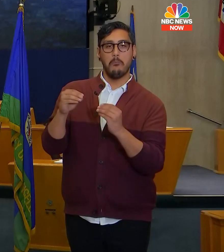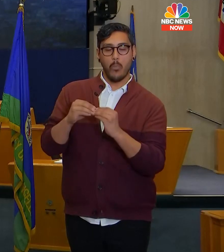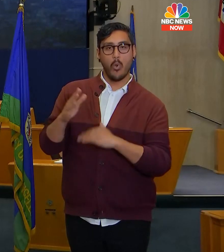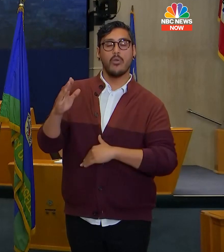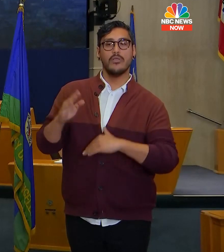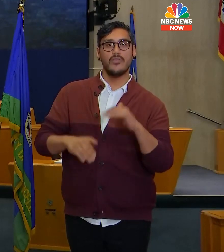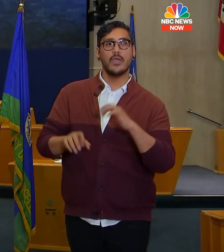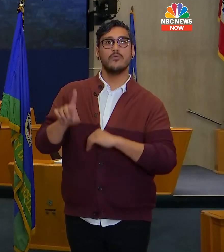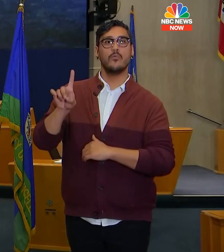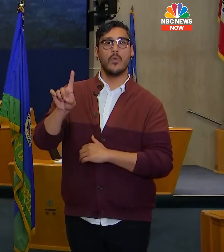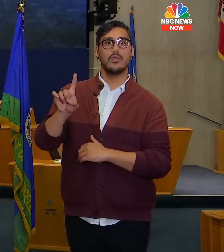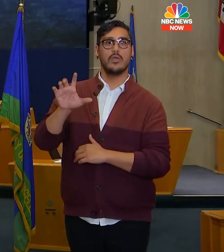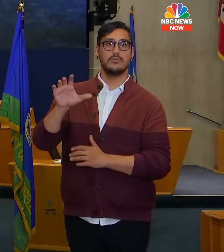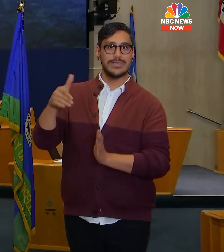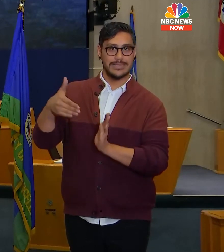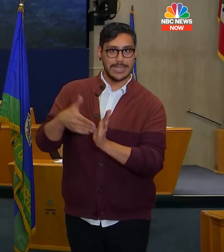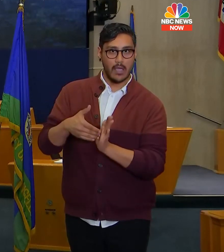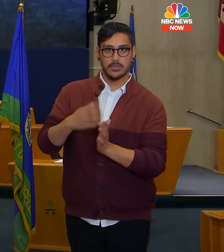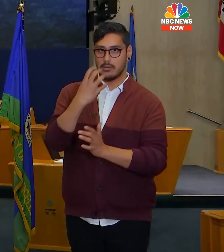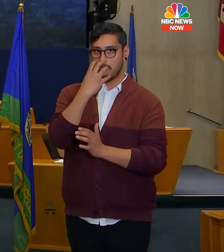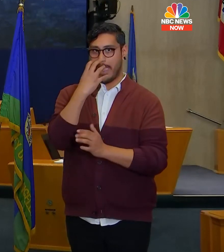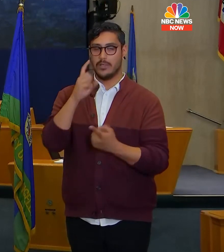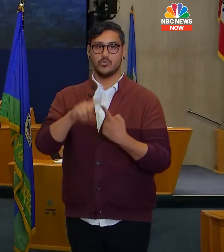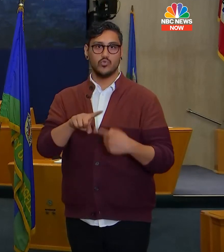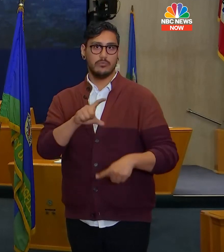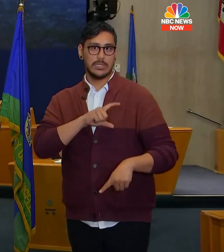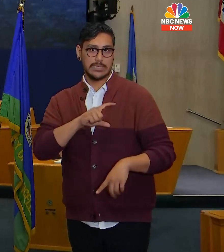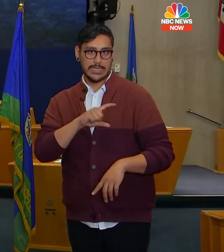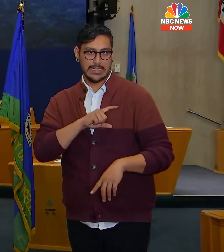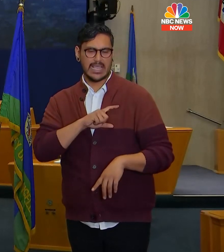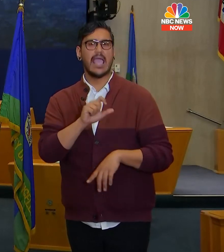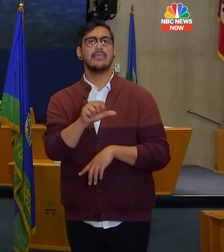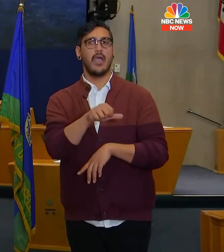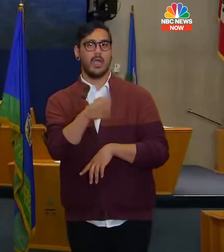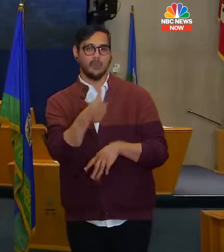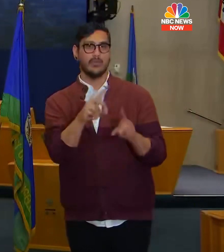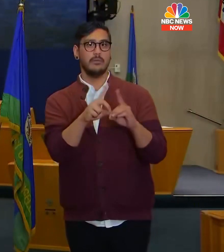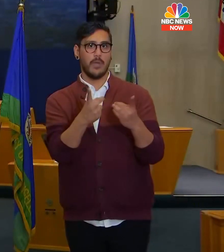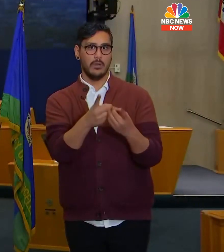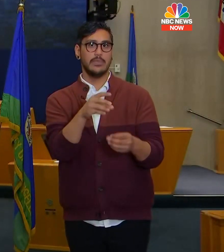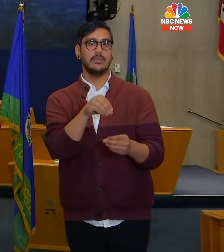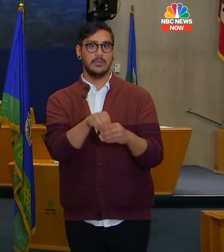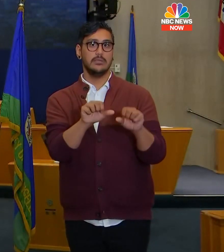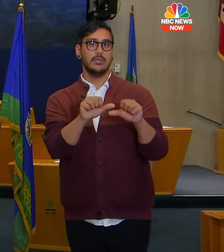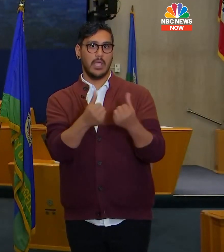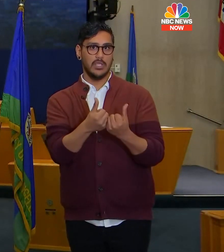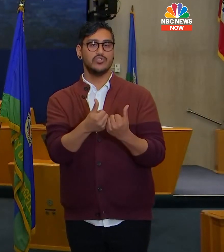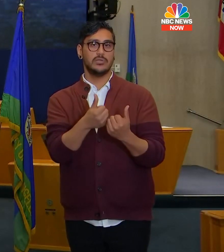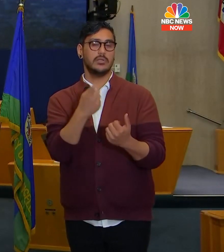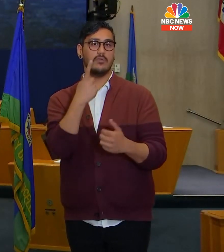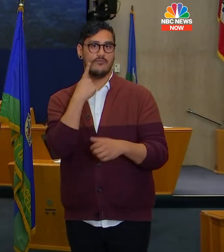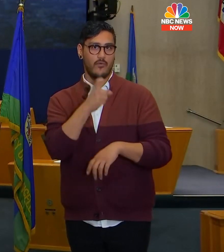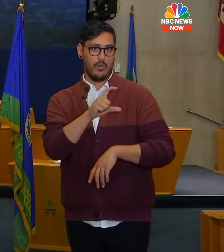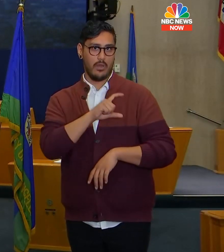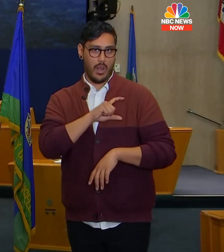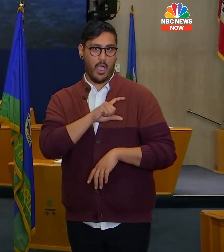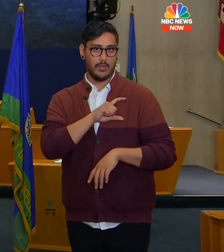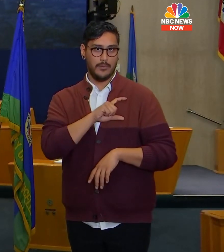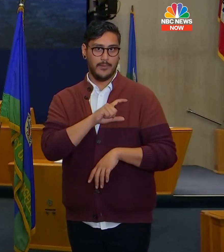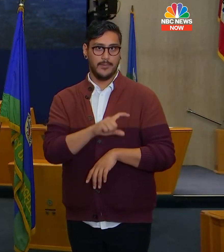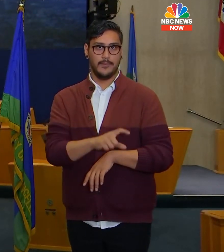a la Policía de Los Ángeles y a otras comandancias locales de la Fuerza de Ley. Y